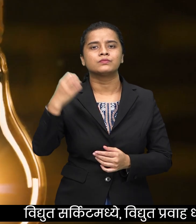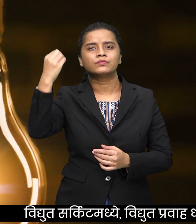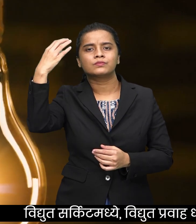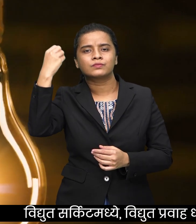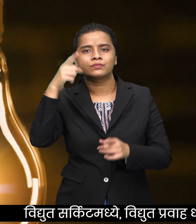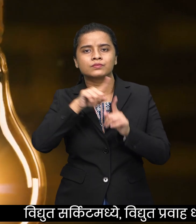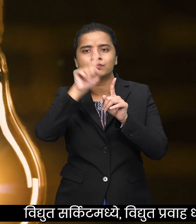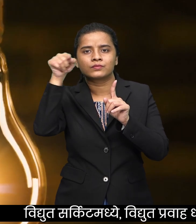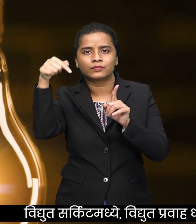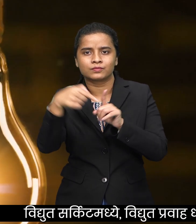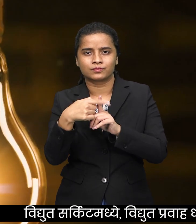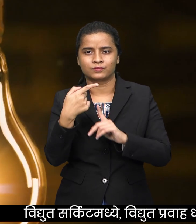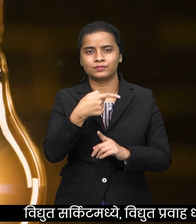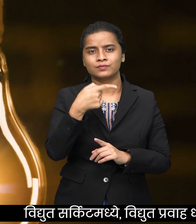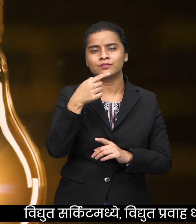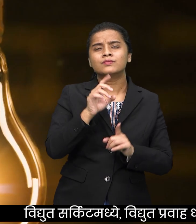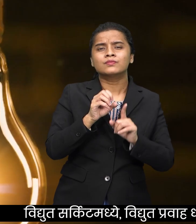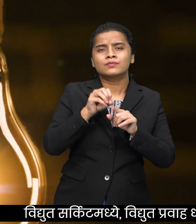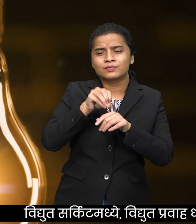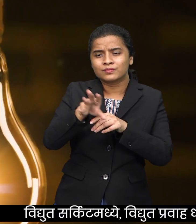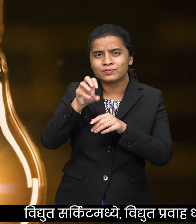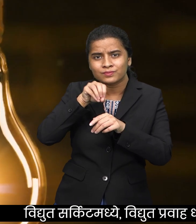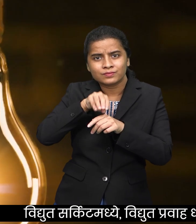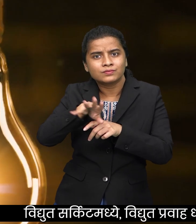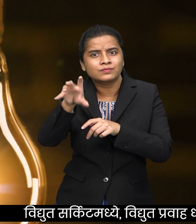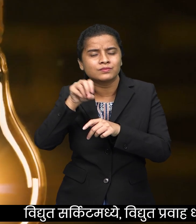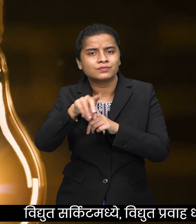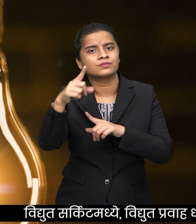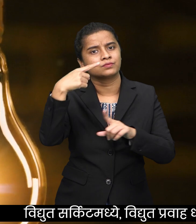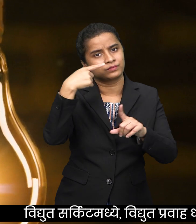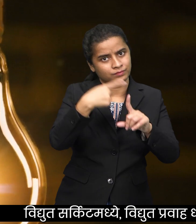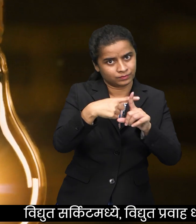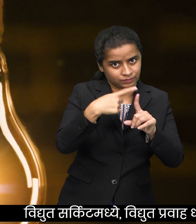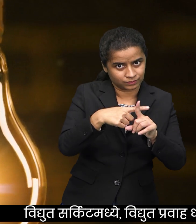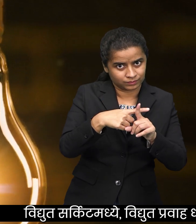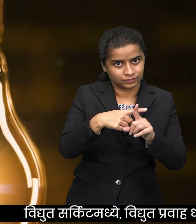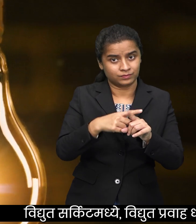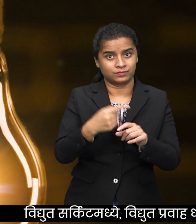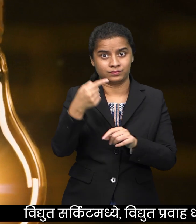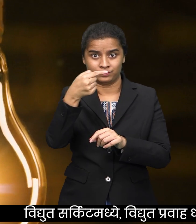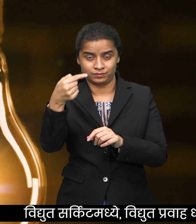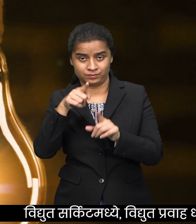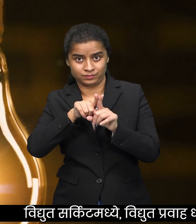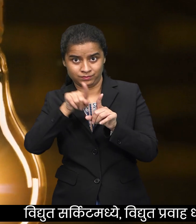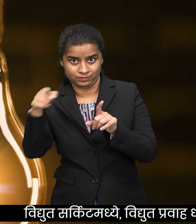विद्युत सर्किटमध्ये विद्युत प्रवाह धन टर्मिनलपासून ऋण टर्मिनलकडे वाहतो.